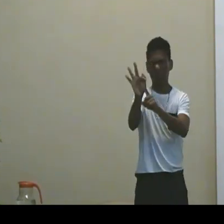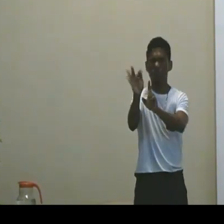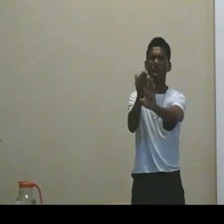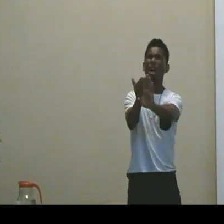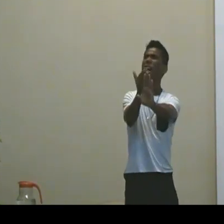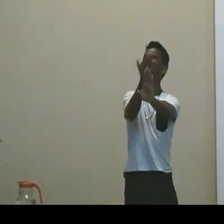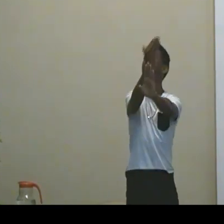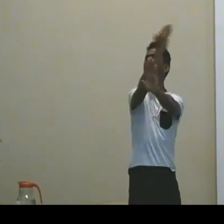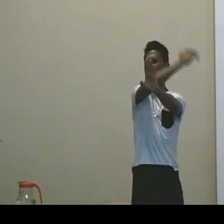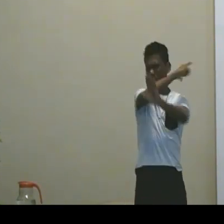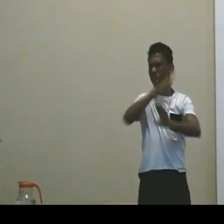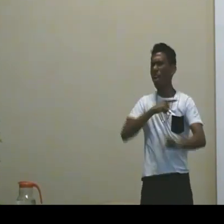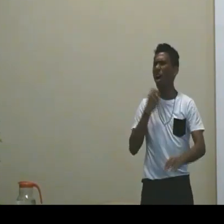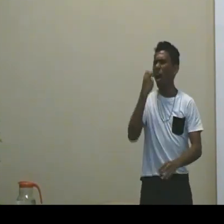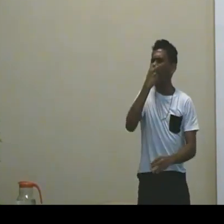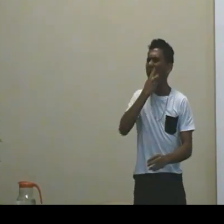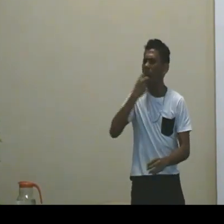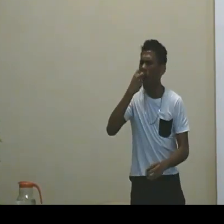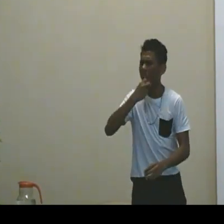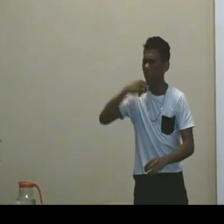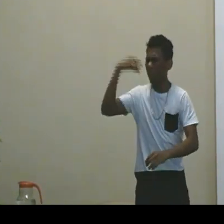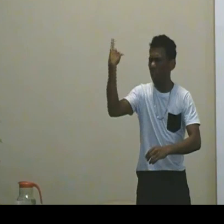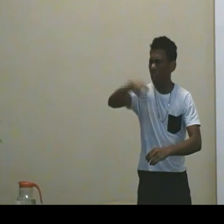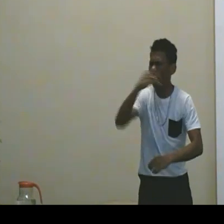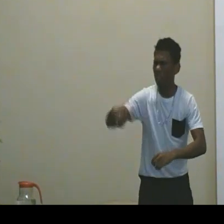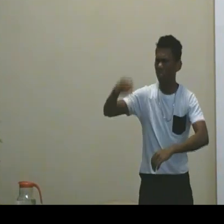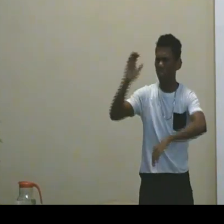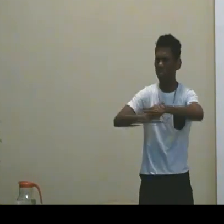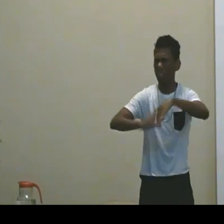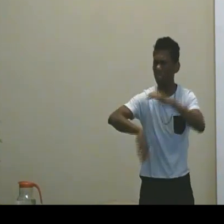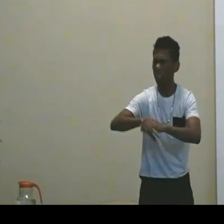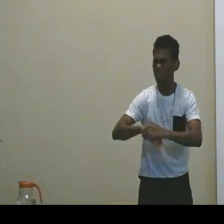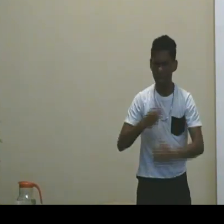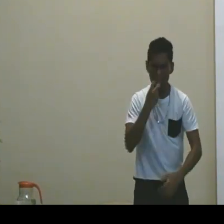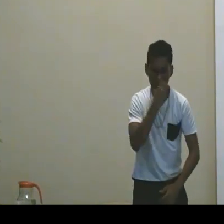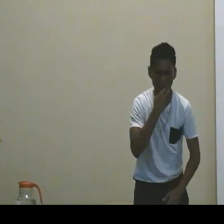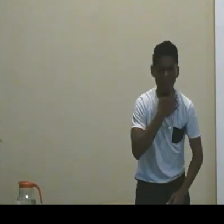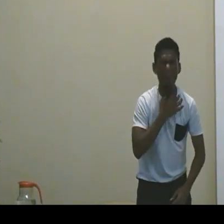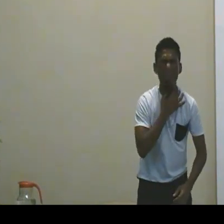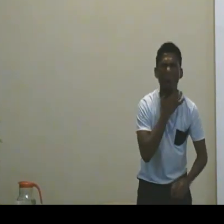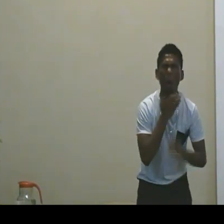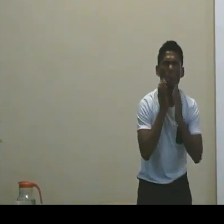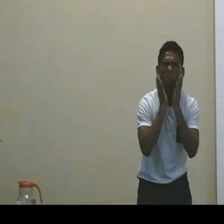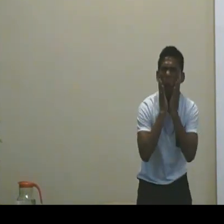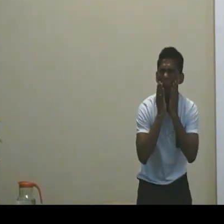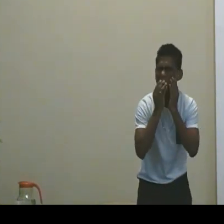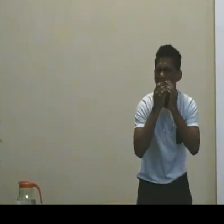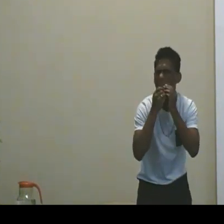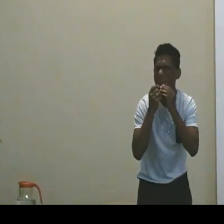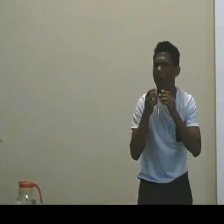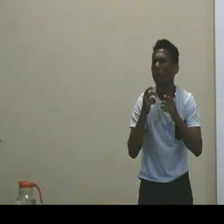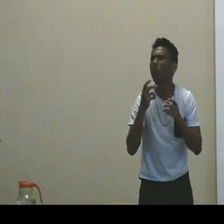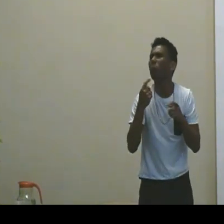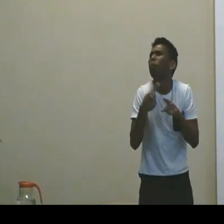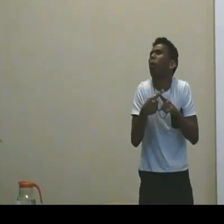os surdos no uso das línguas de sinais e na educação. Vocês sabem que houve um grande período de oralismo na educação de